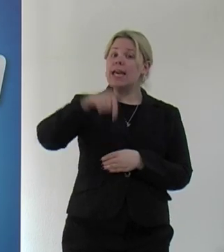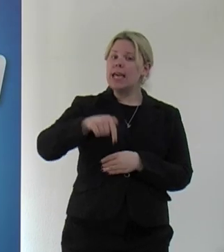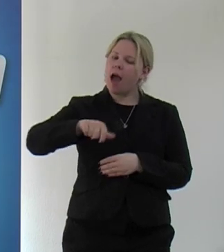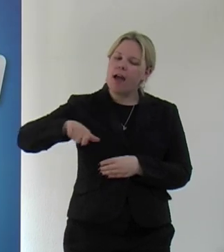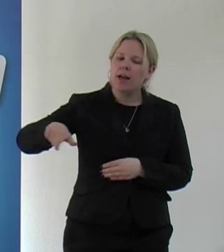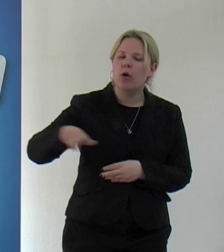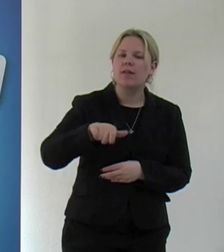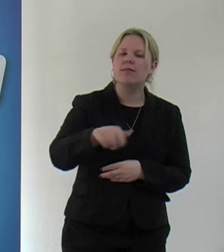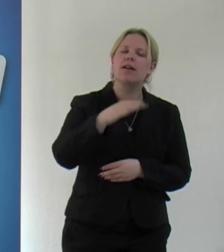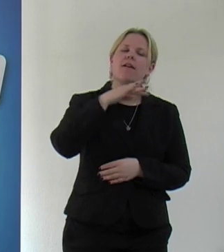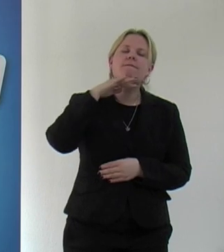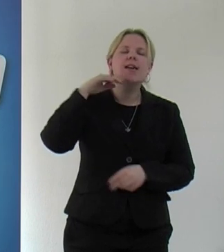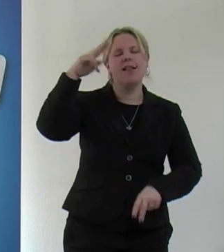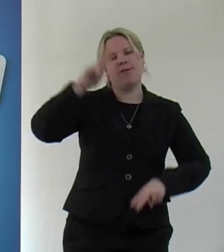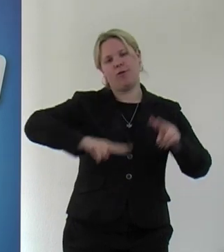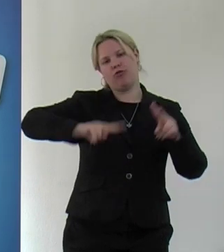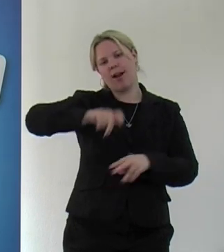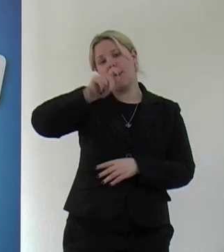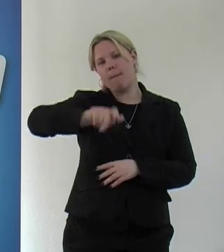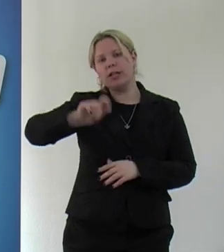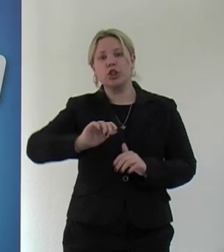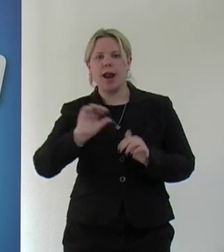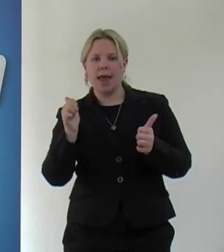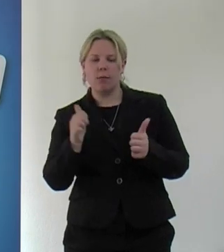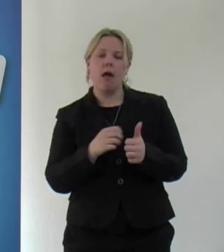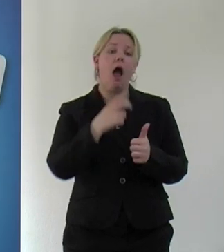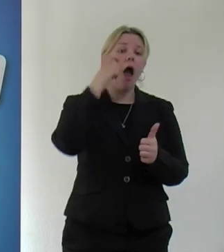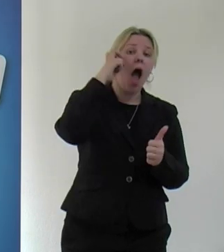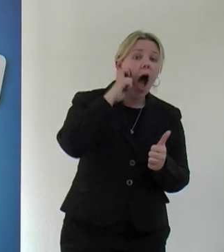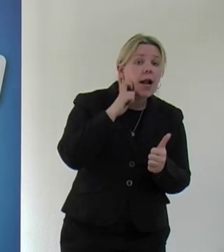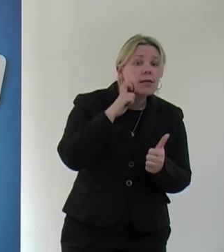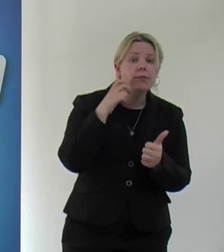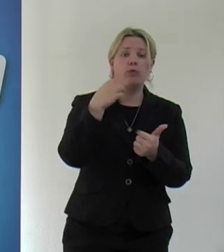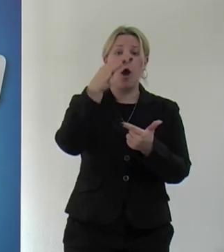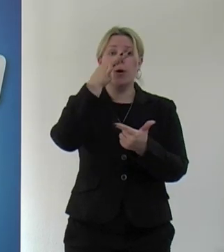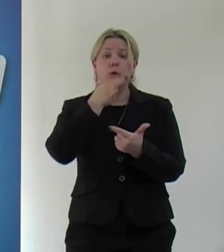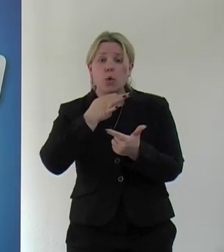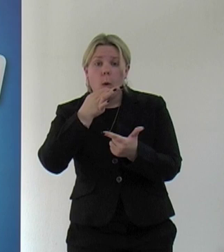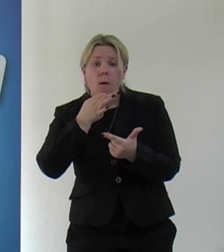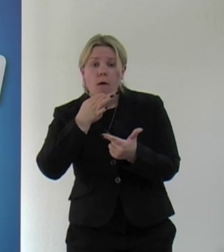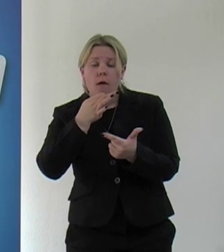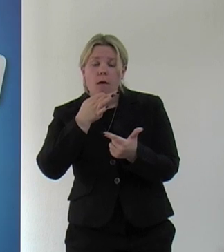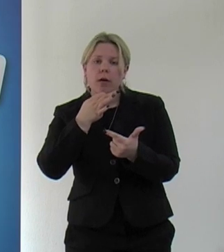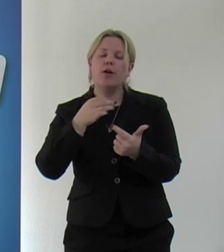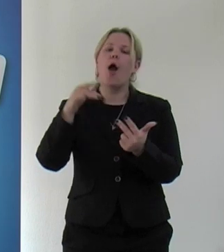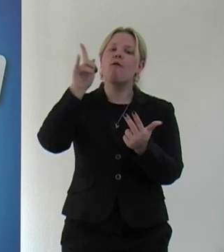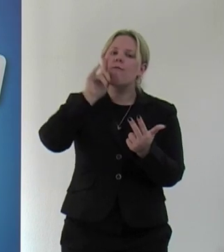leben verschiedene Menschen. Alte und junge Menschen. Frauen und Männer.